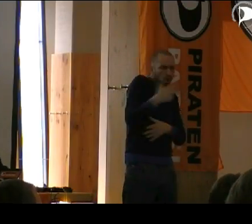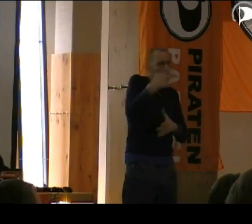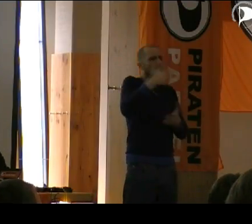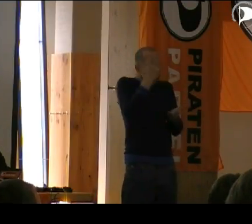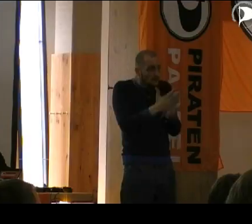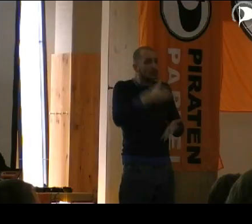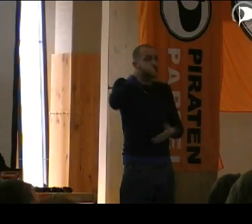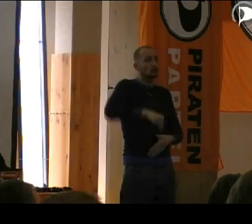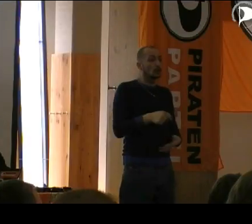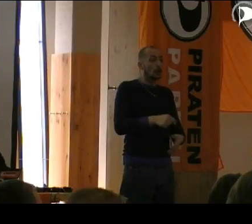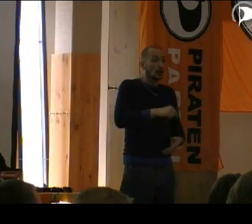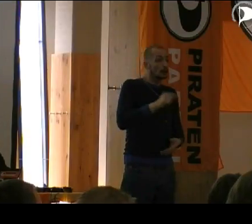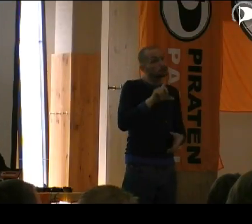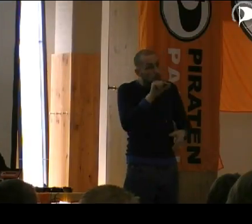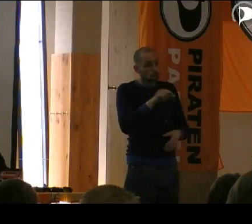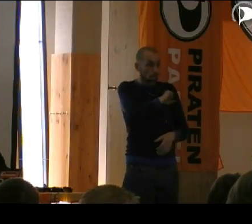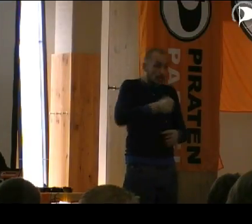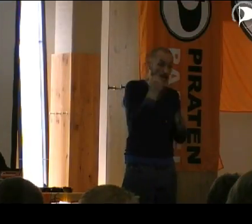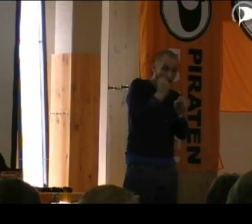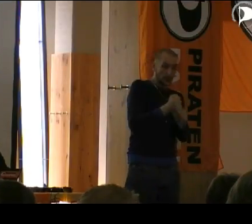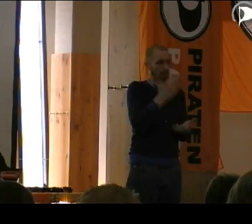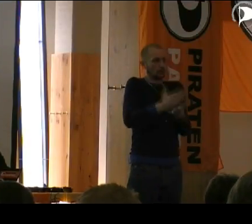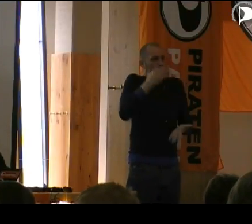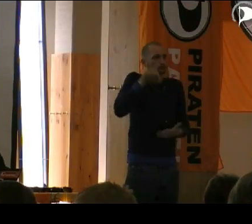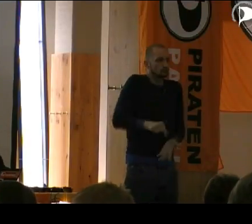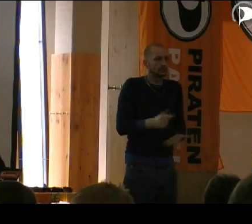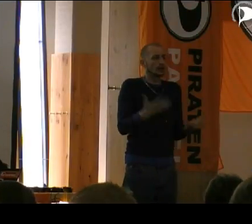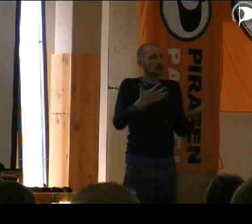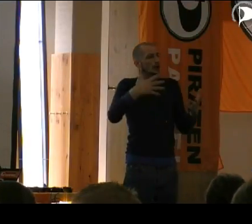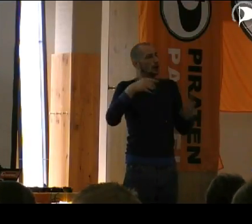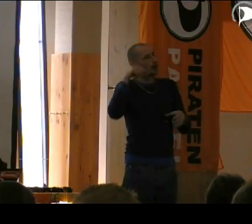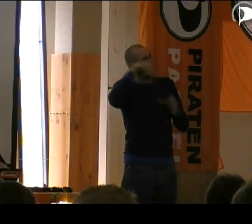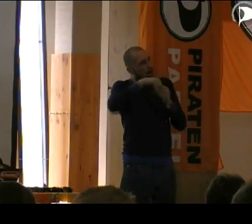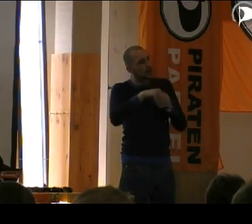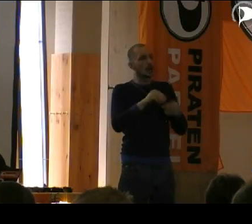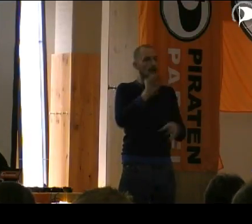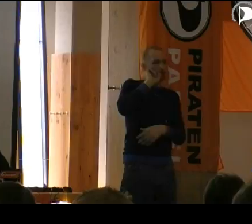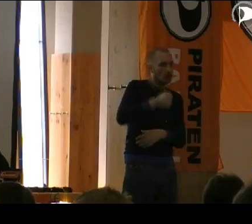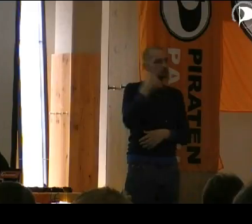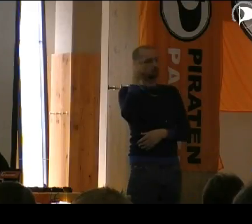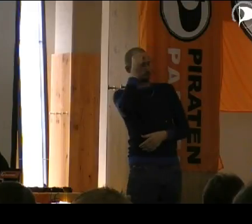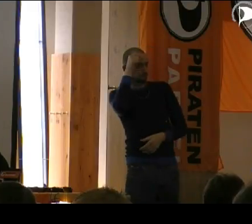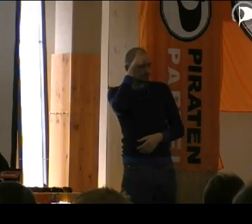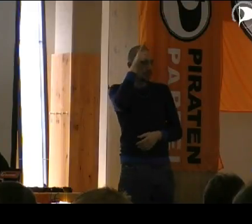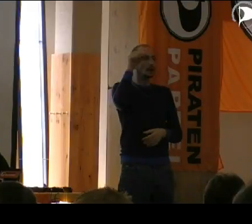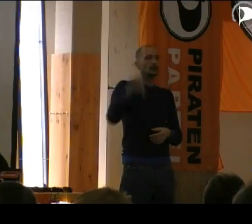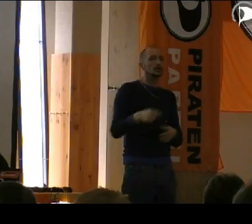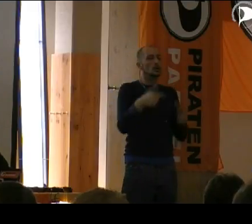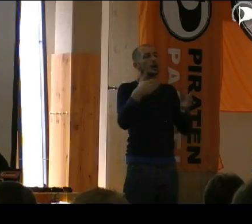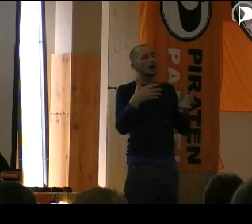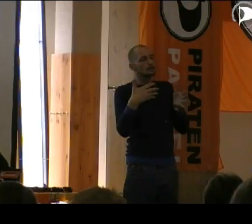kann es auch heißen sehr schnell gearbeitet hatte unter uns sein geschäft versteht also aus der zeit zu schließen dass die